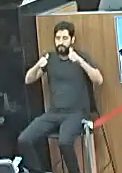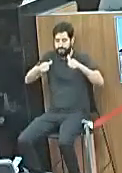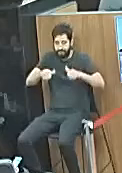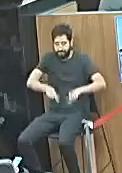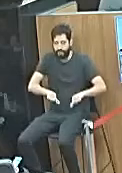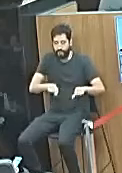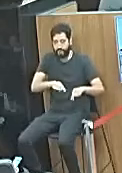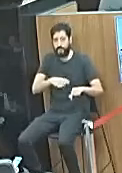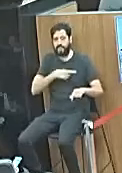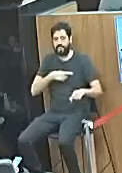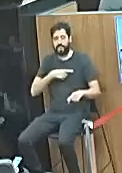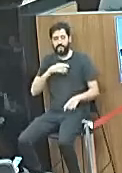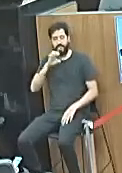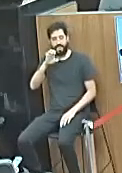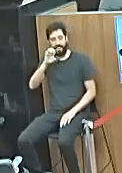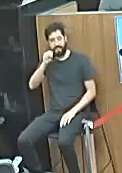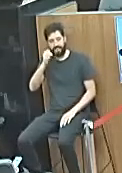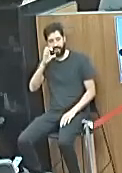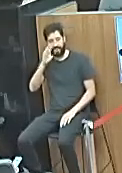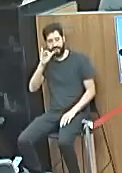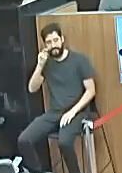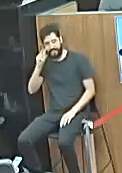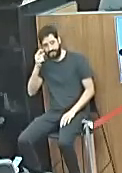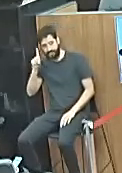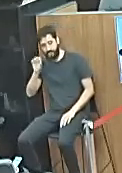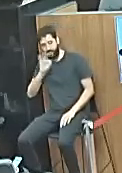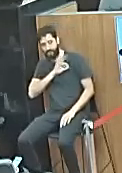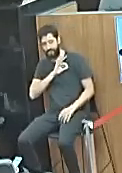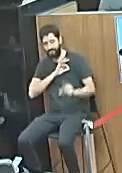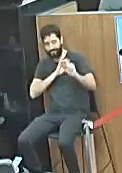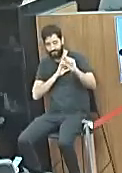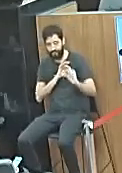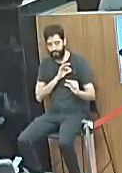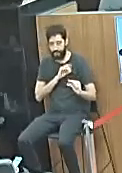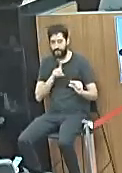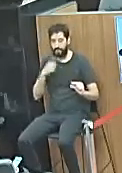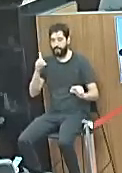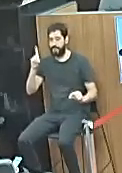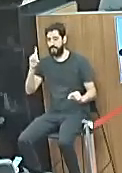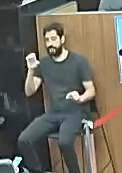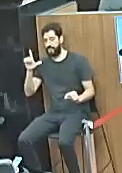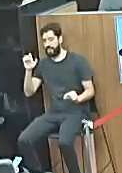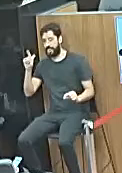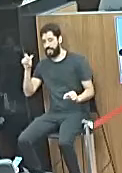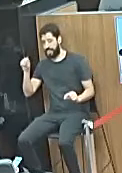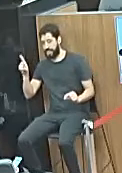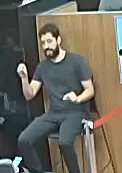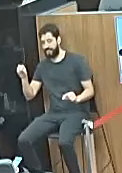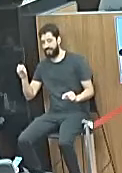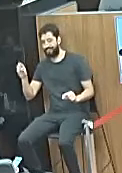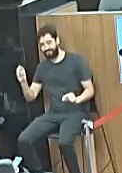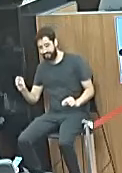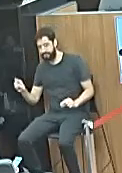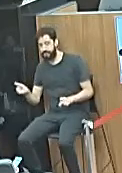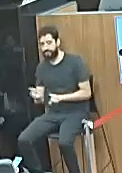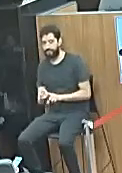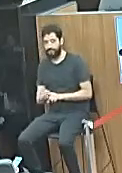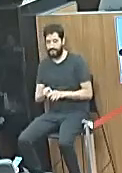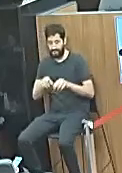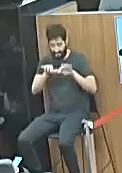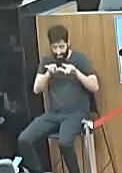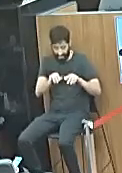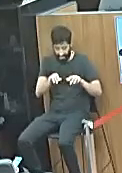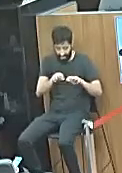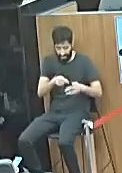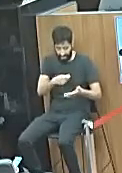cards crime não de polícia depois vêm os delegados uma delegacia não funciona assim um escrivão e as investigações não